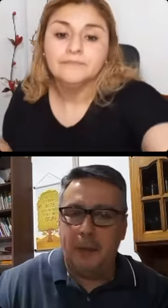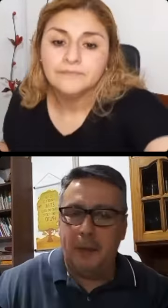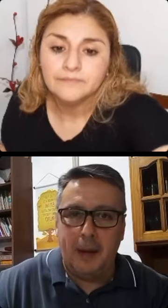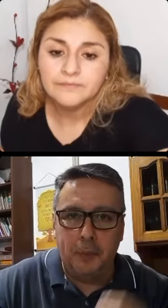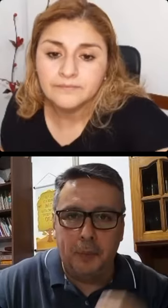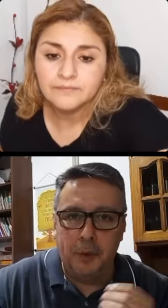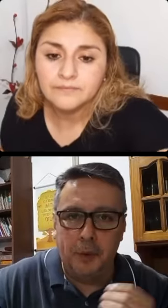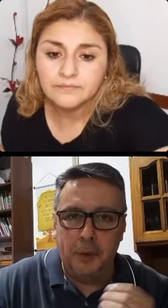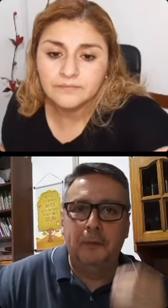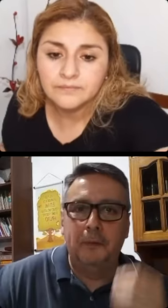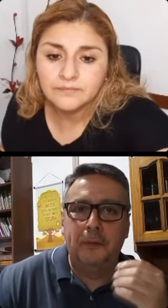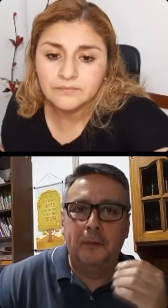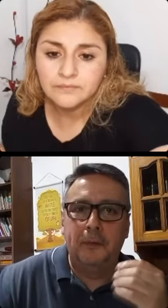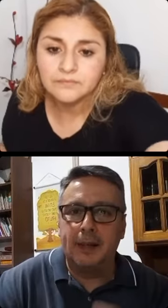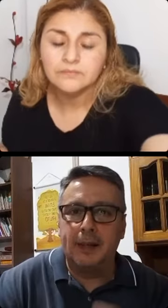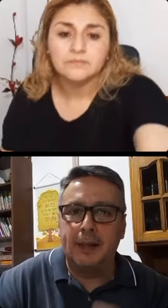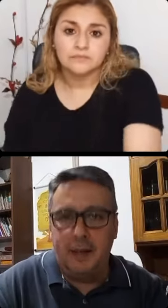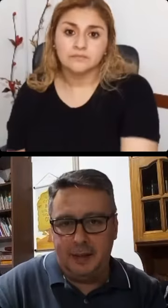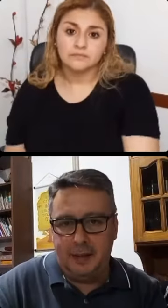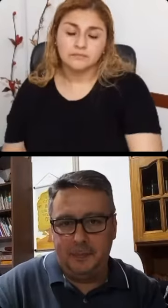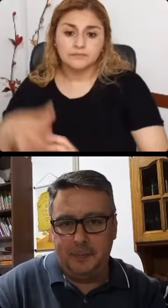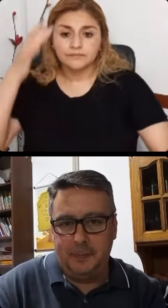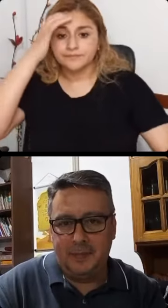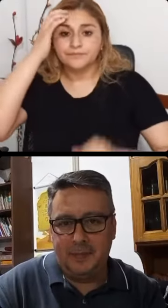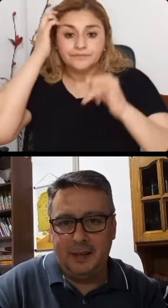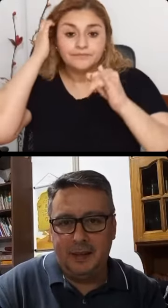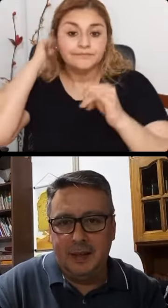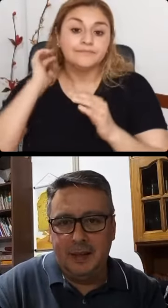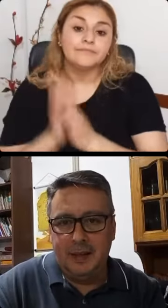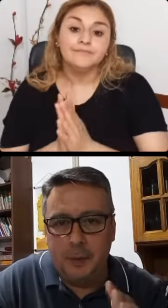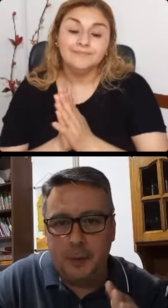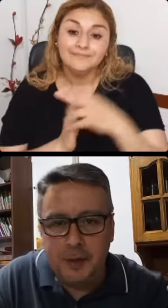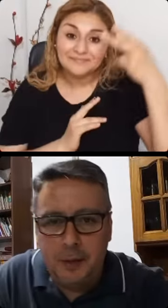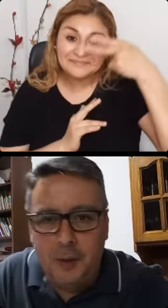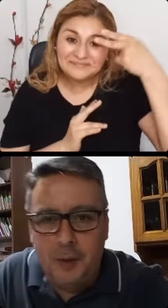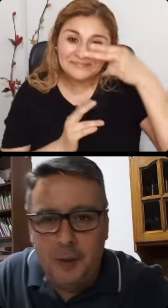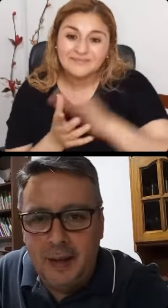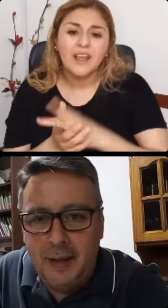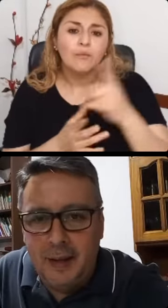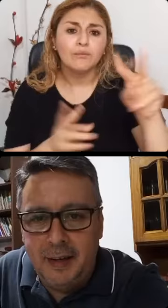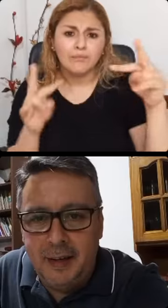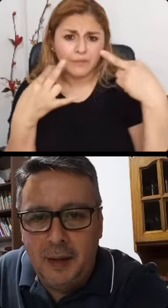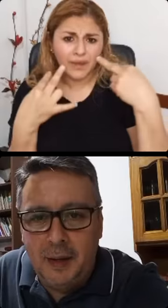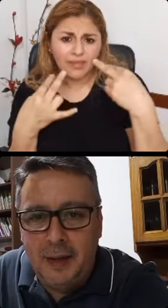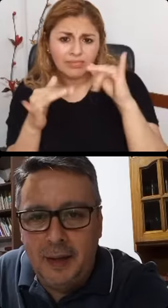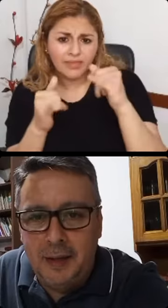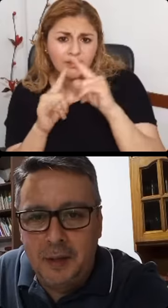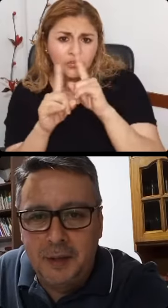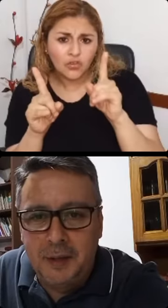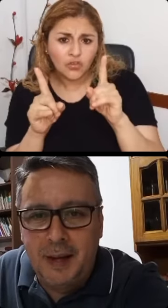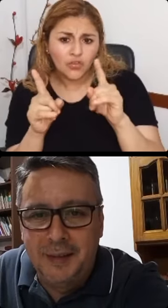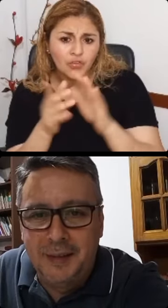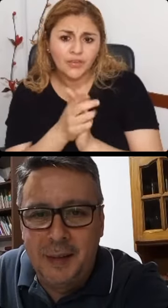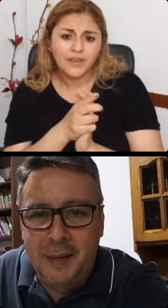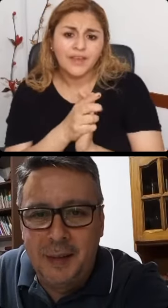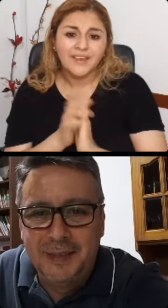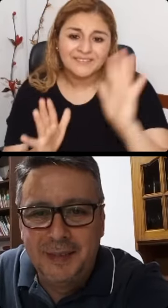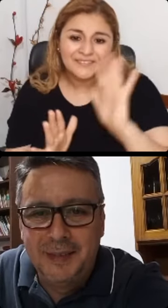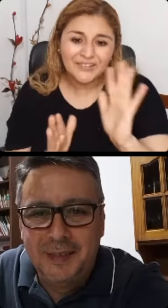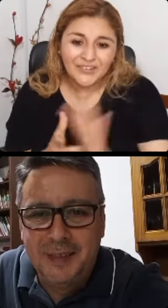para poder ver claramente aprovecho saludo ahí a Daniel que saluda hola Daniel ¿cómo te va?